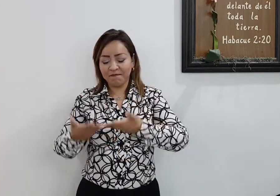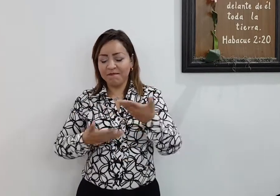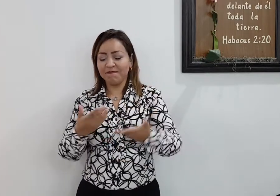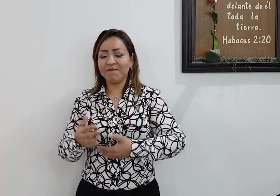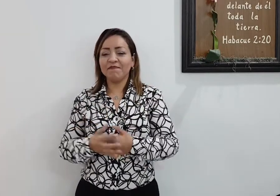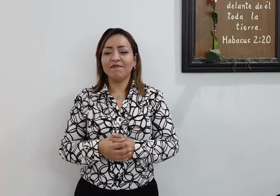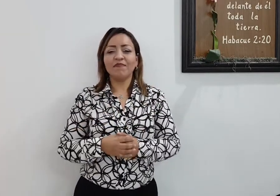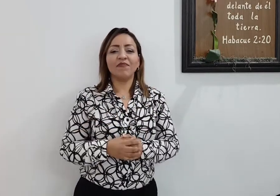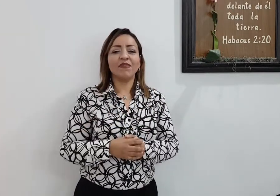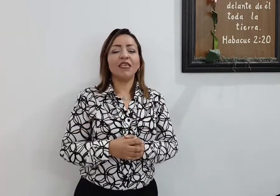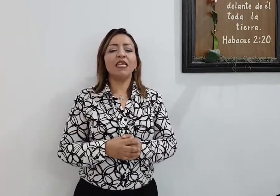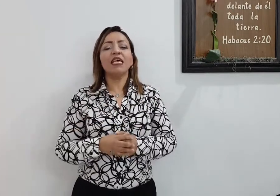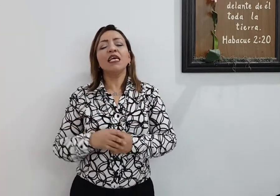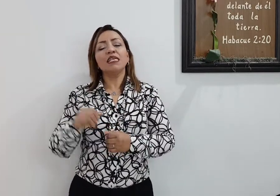a Jesús. ¿Cuál era una de ellas?